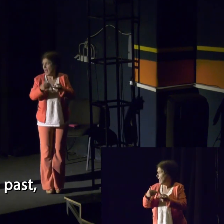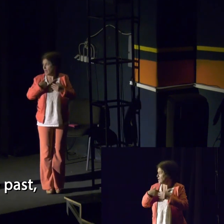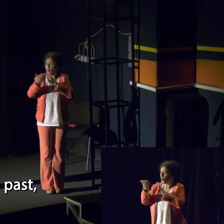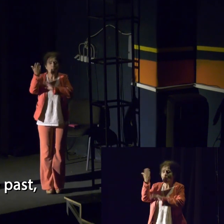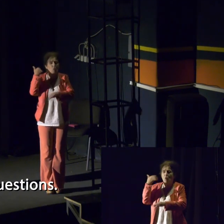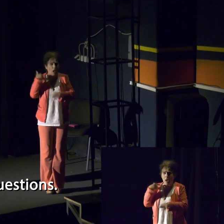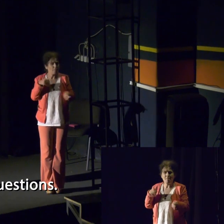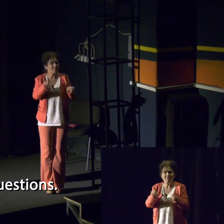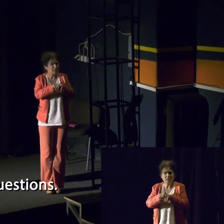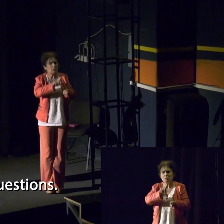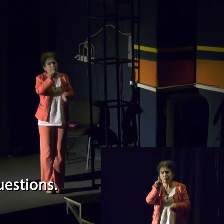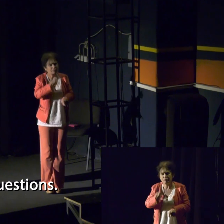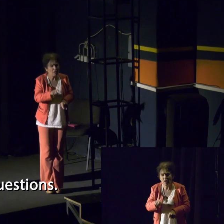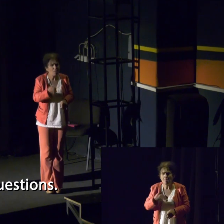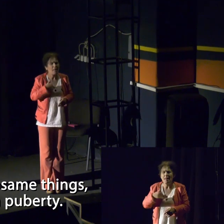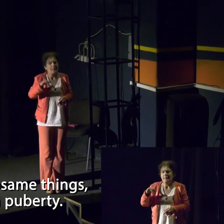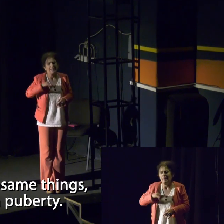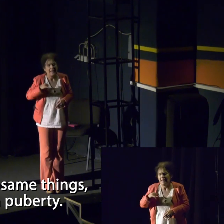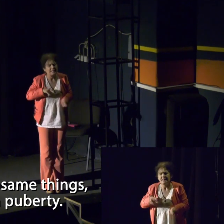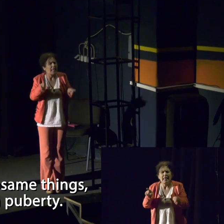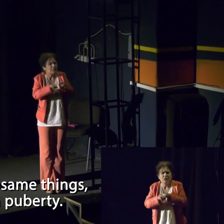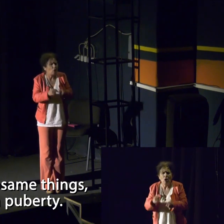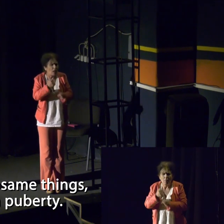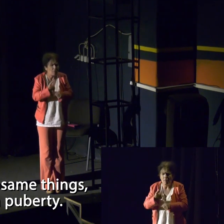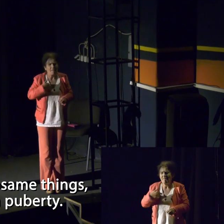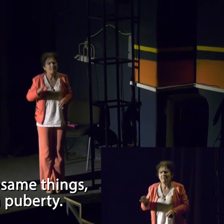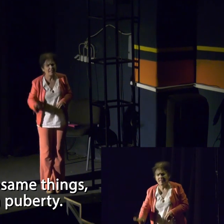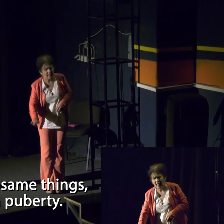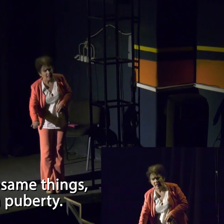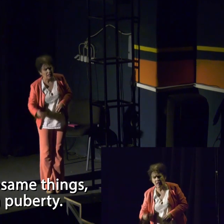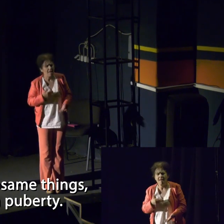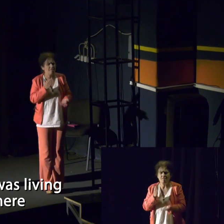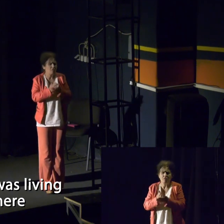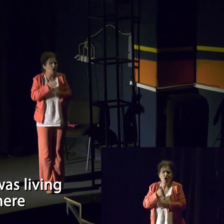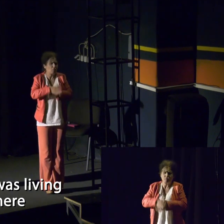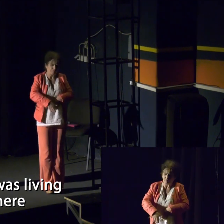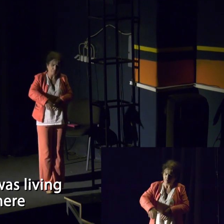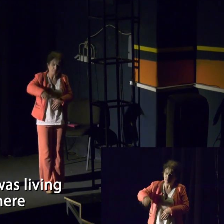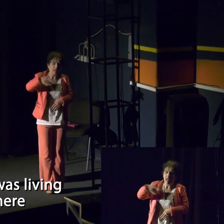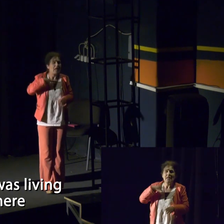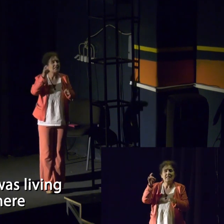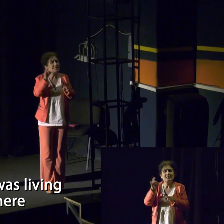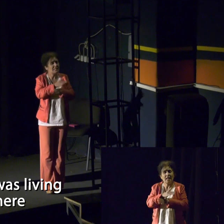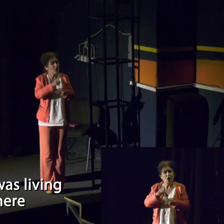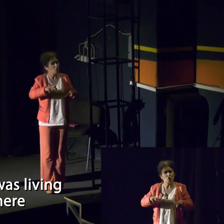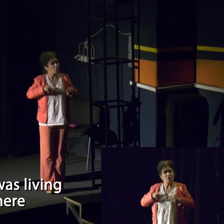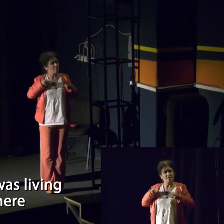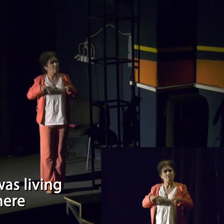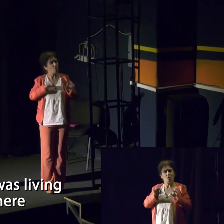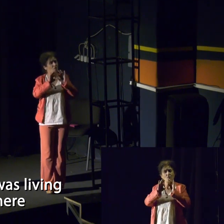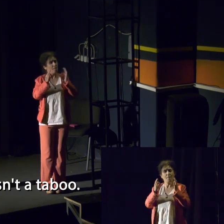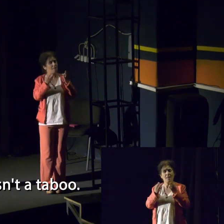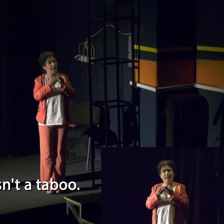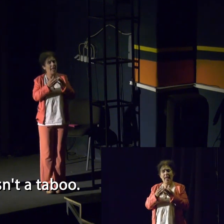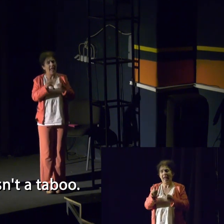во минатото сум ги имал истите прашања. Мене ме интересирале истите работи, јас сум бил дете и јас сум влегол во пубертет. Меѓутоа јас за среќа сум живеел во семејство во